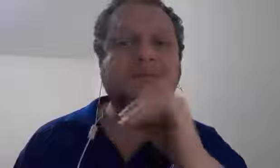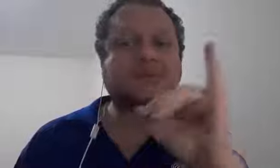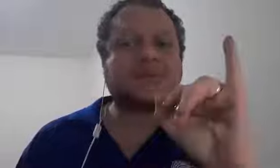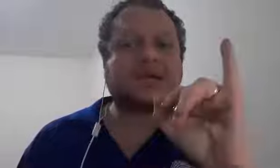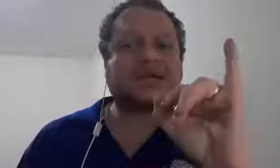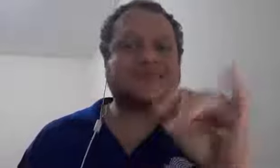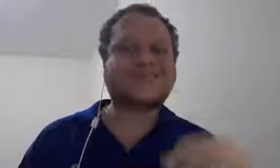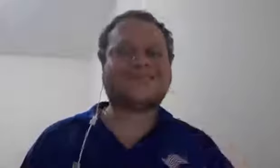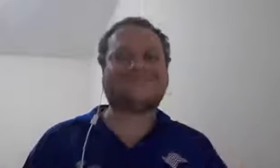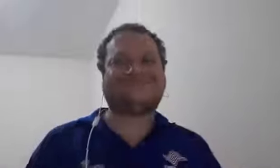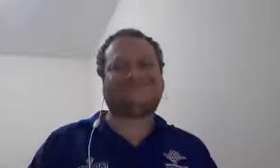Santos Imigrantes.